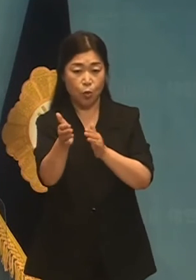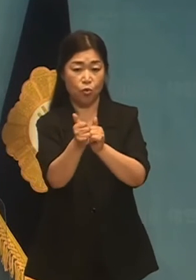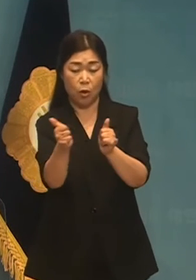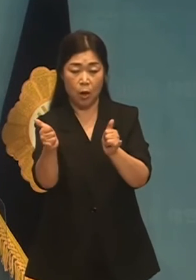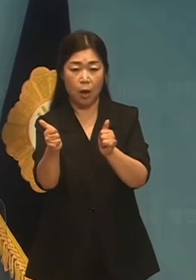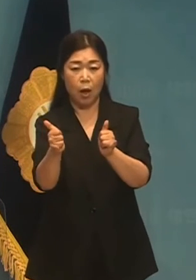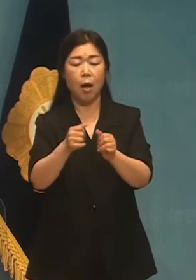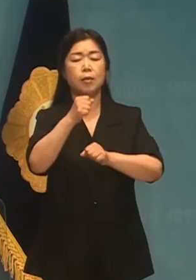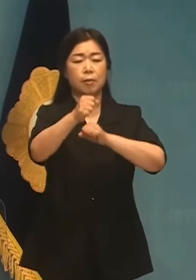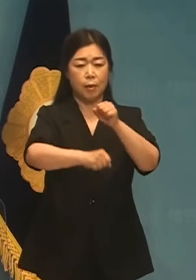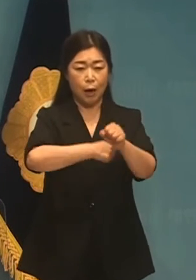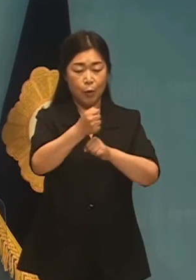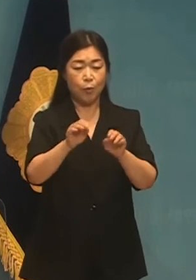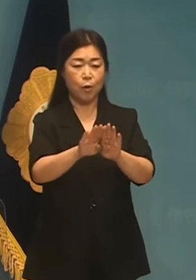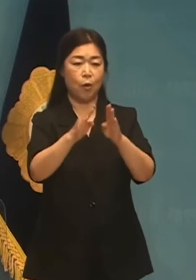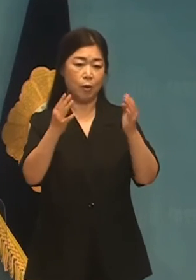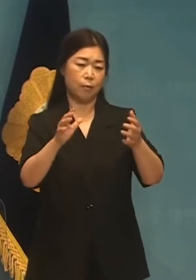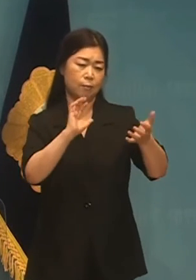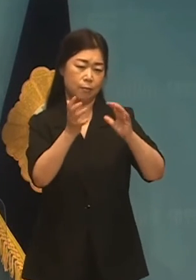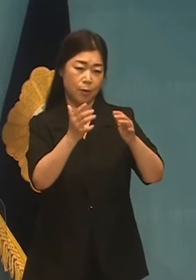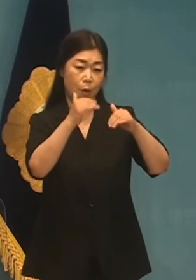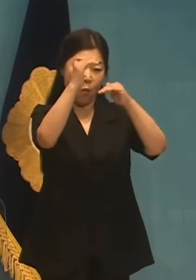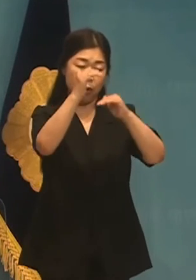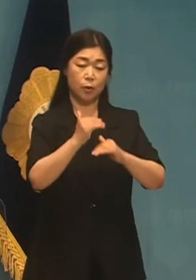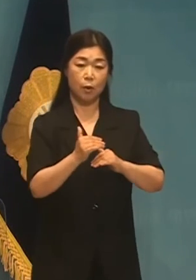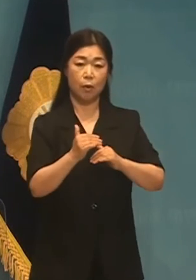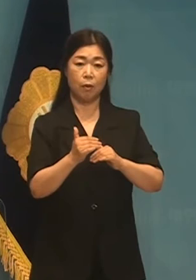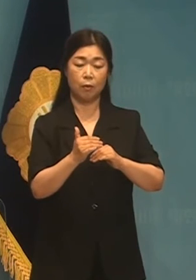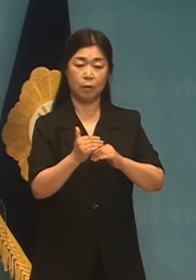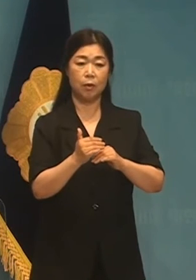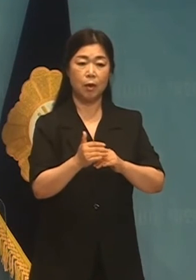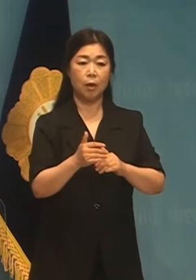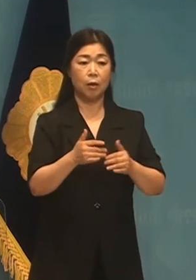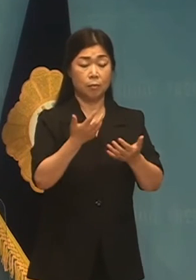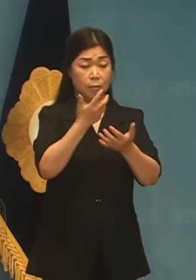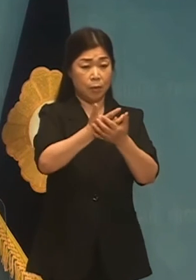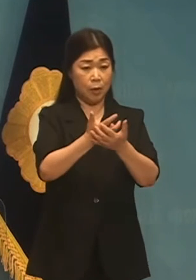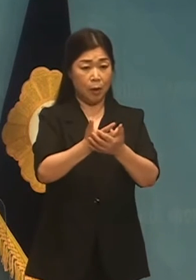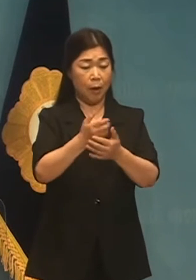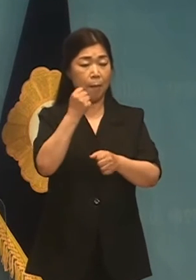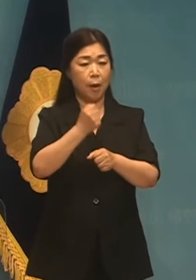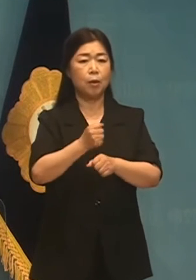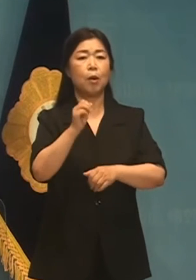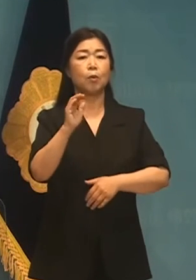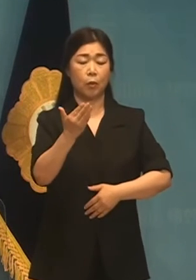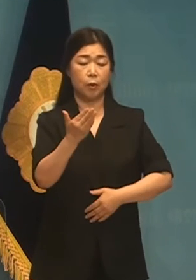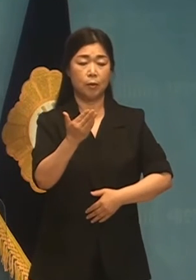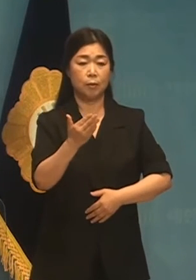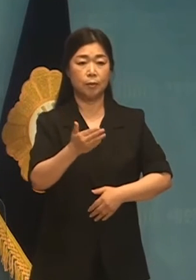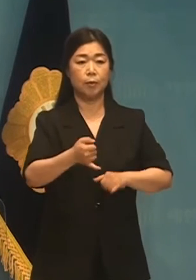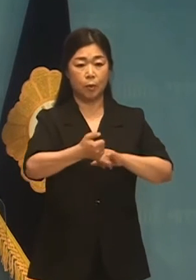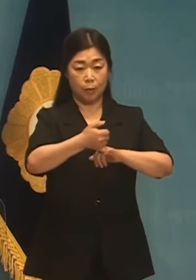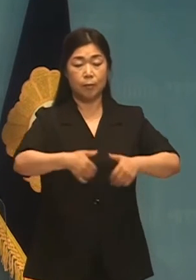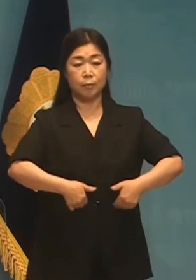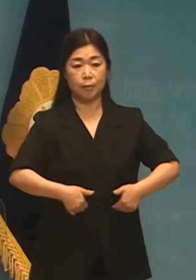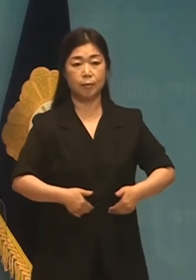전문가들의 자유롭고 열린 공론화 과정을 담은 녹서가 생산될 수 있도록